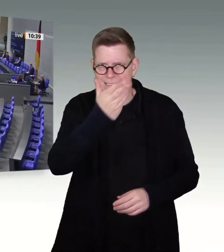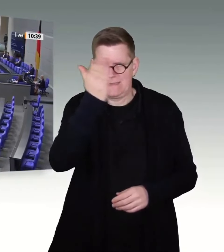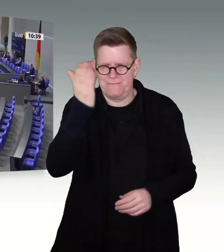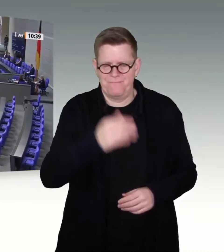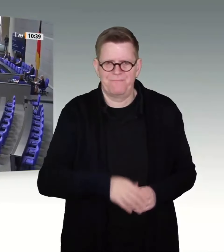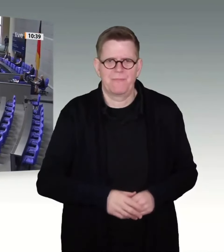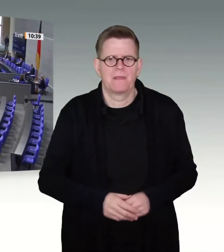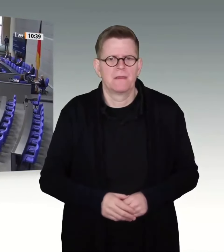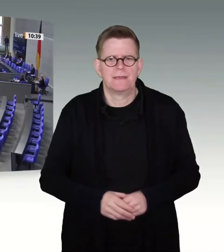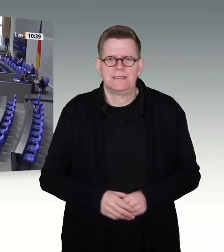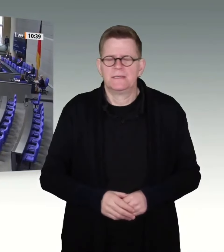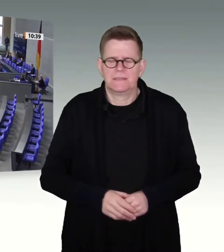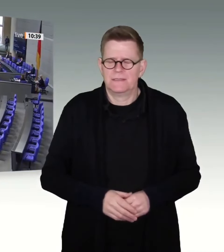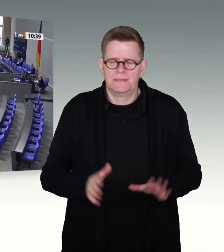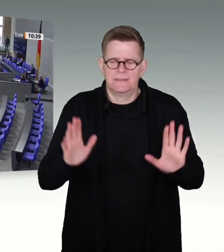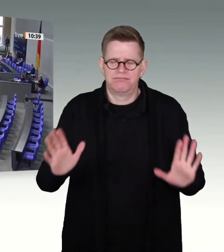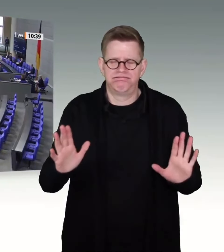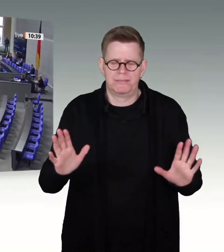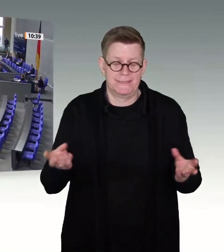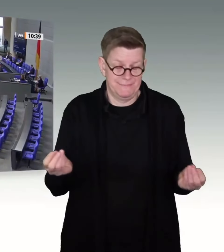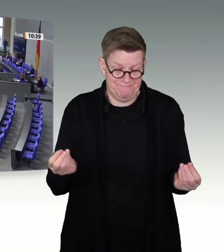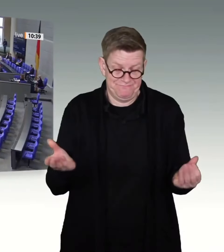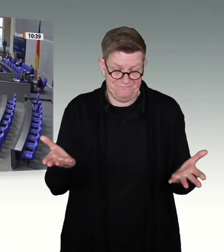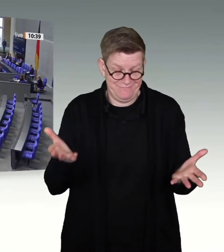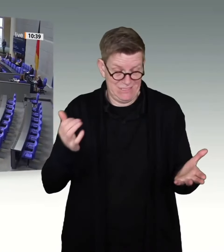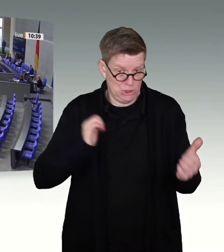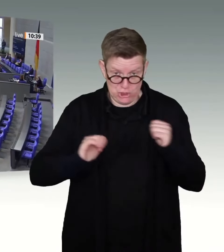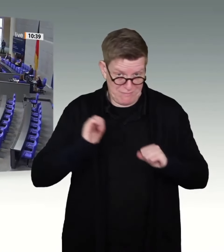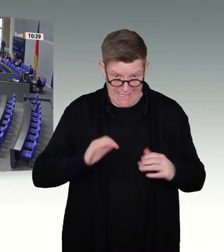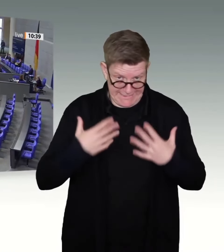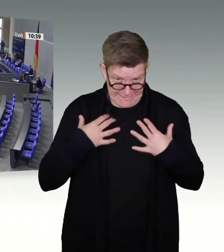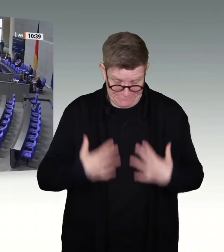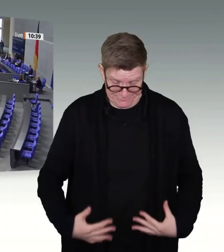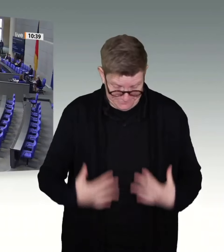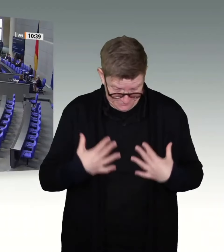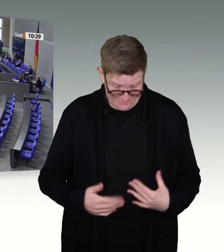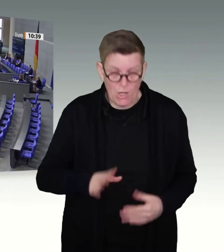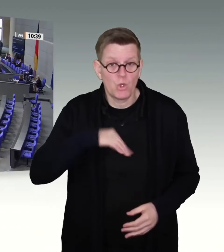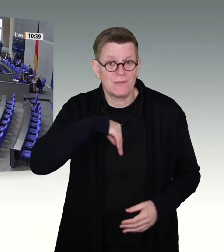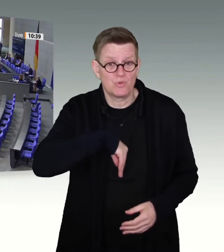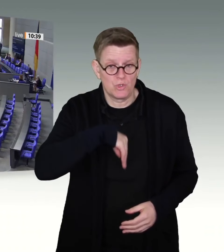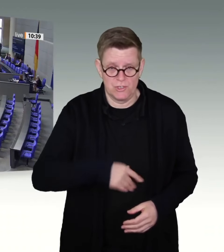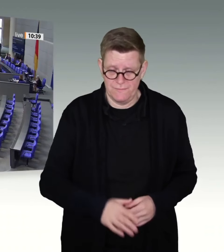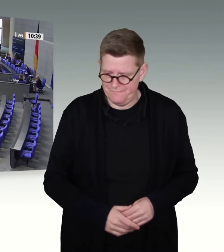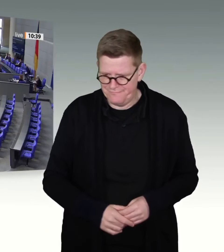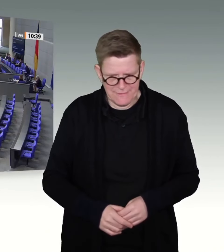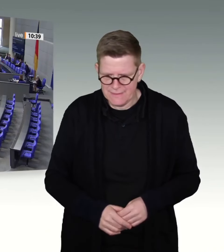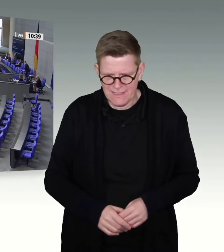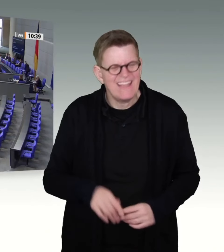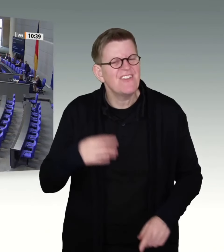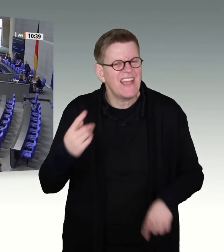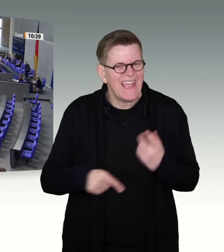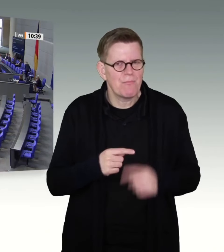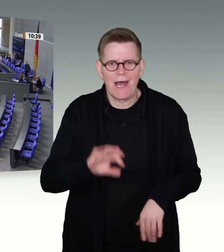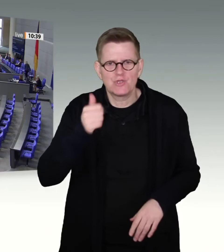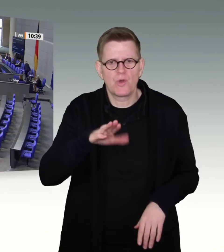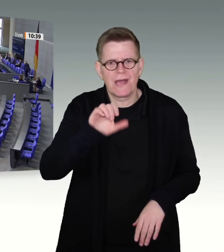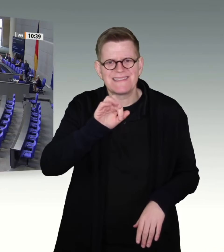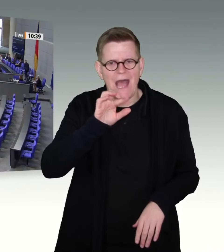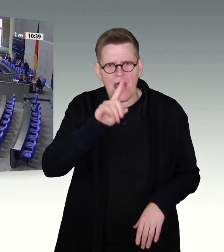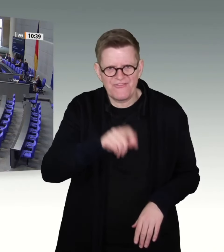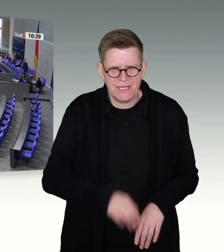bereitet mir das Schmerzen, auch psychisch, wenn ich jedes Mal nach der AfD reden muss und